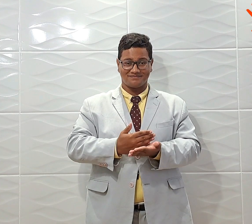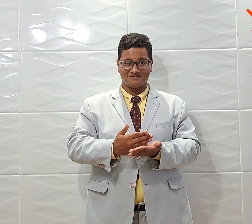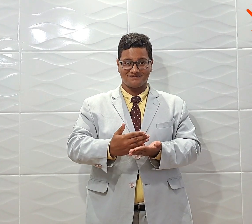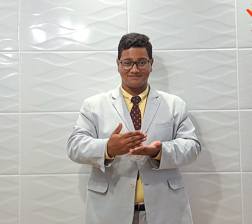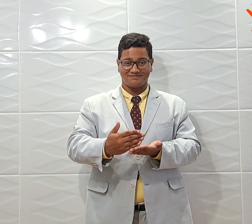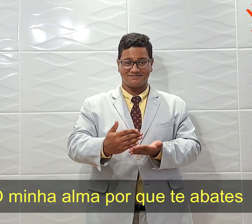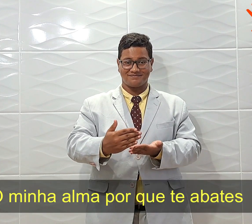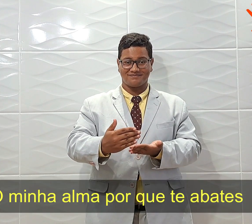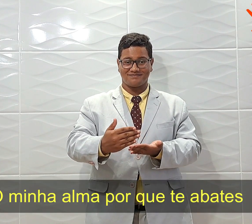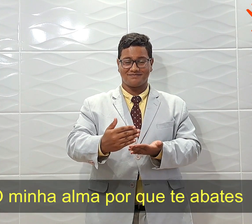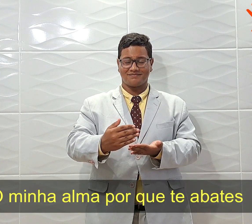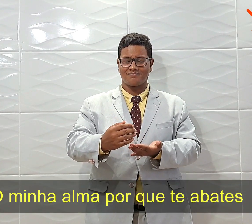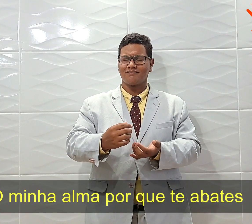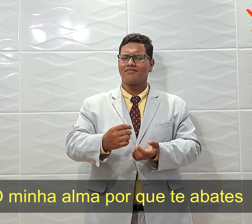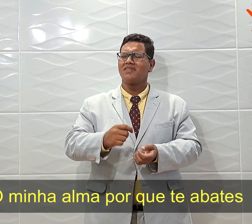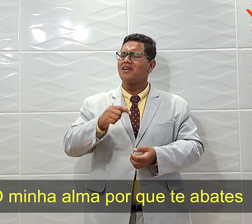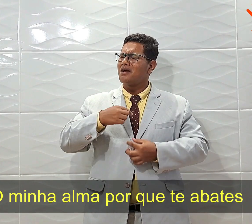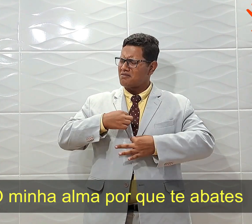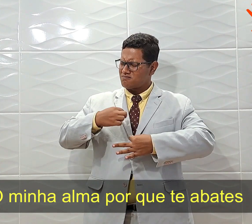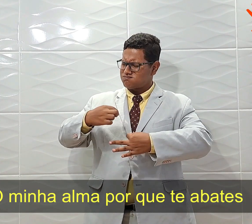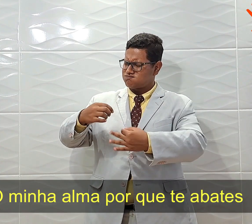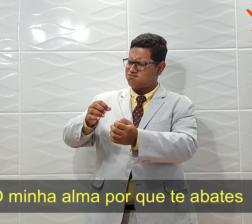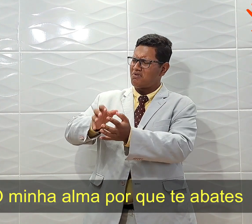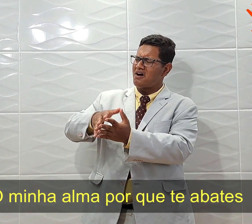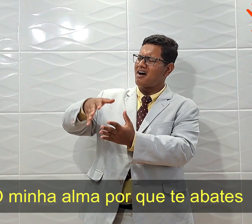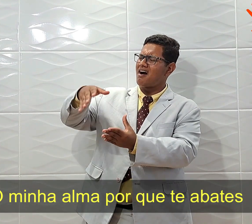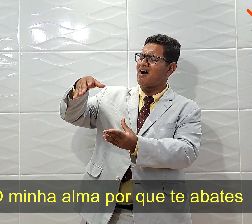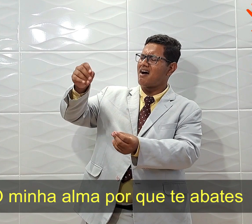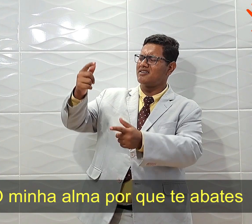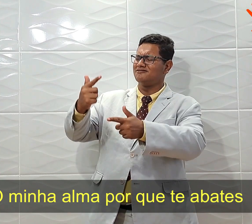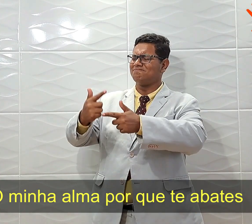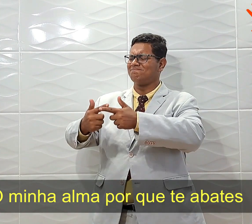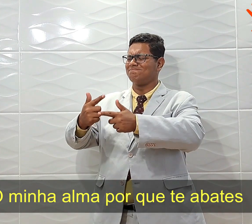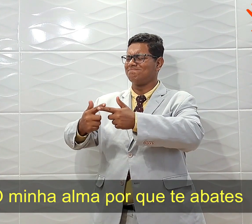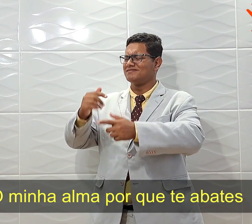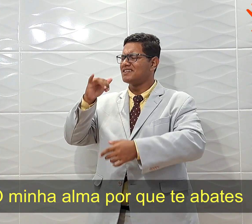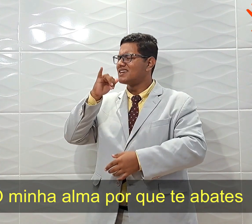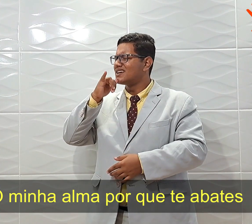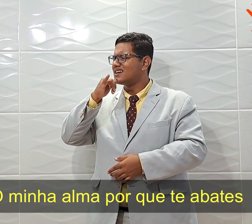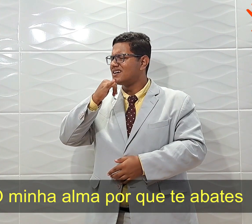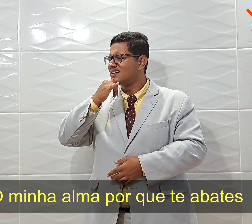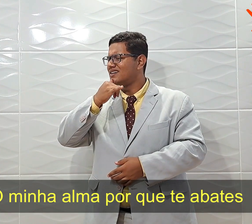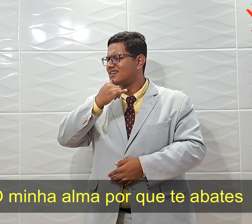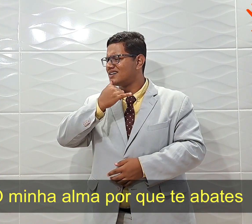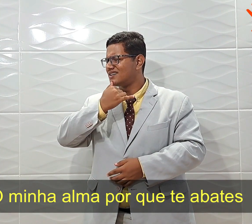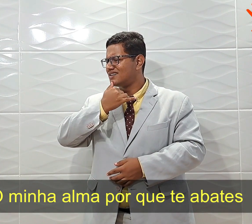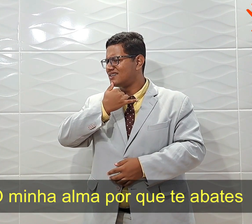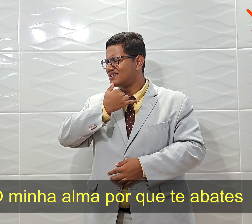Com minha alma, por que te abates?